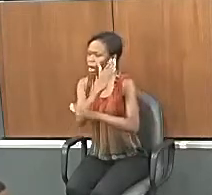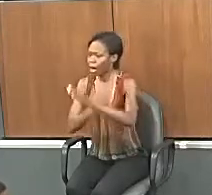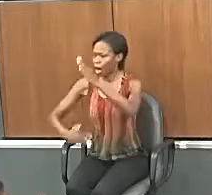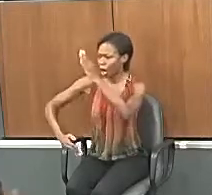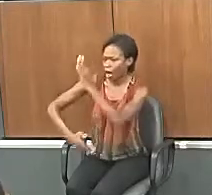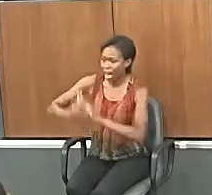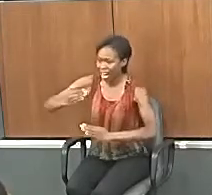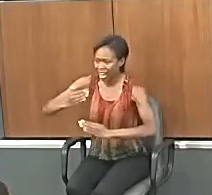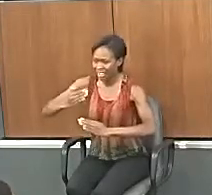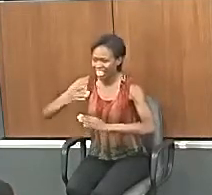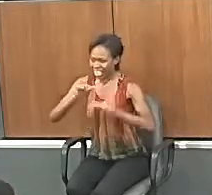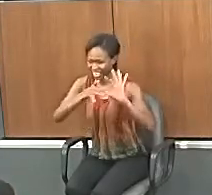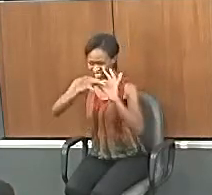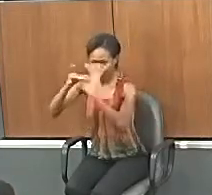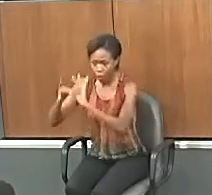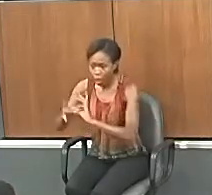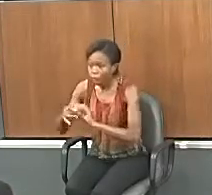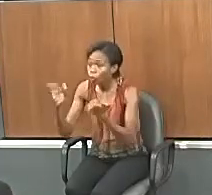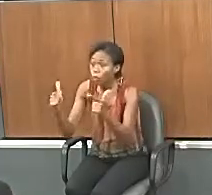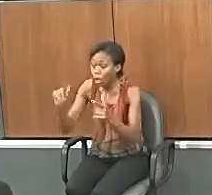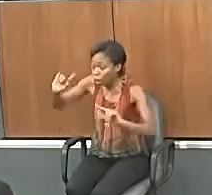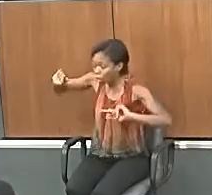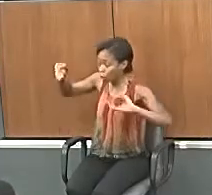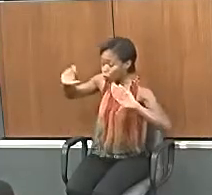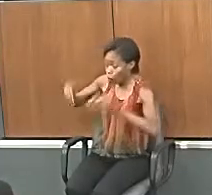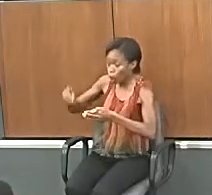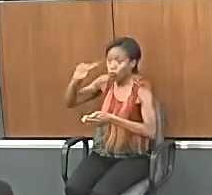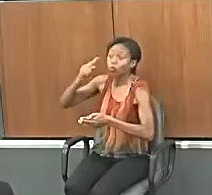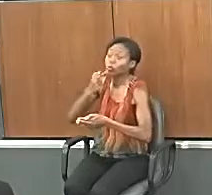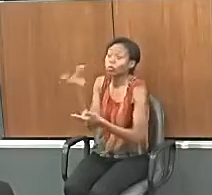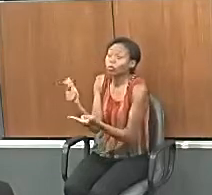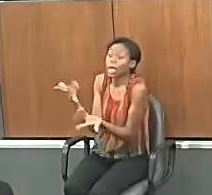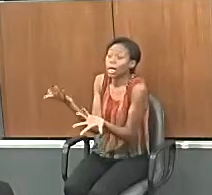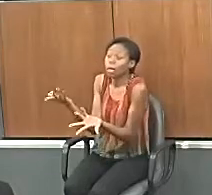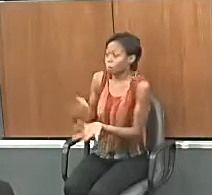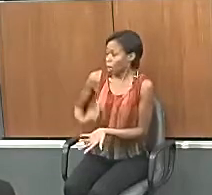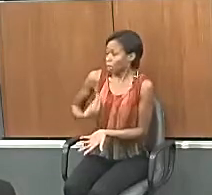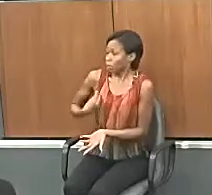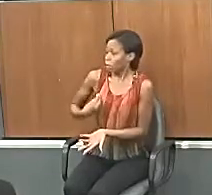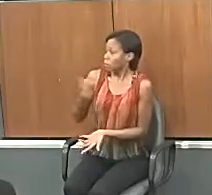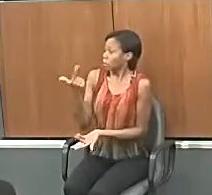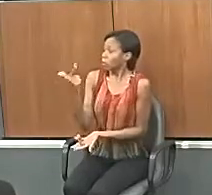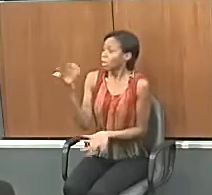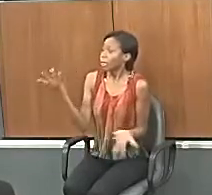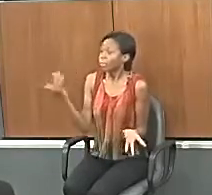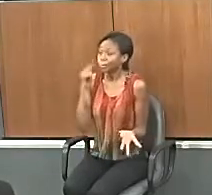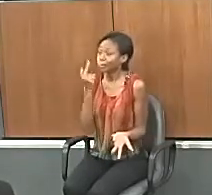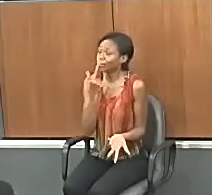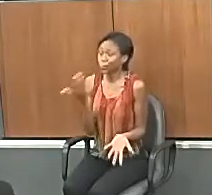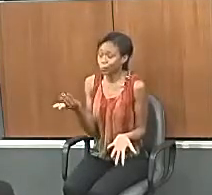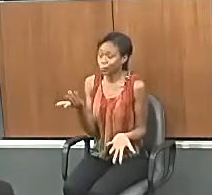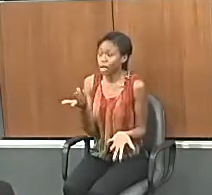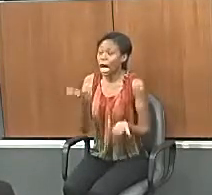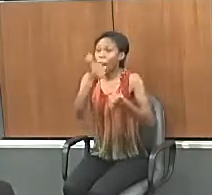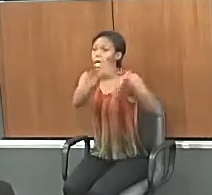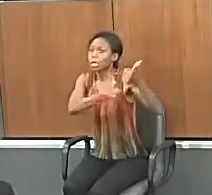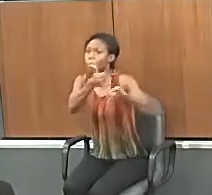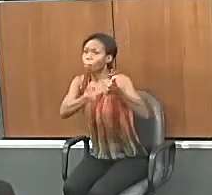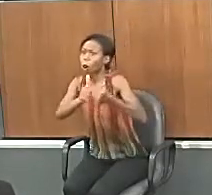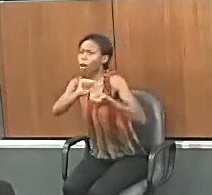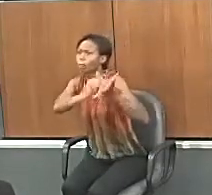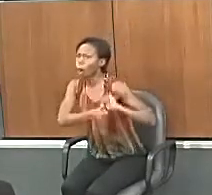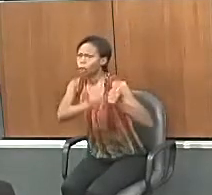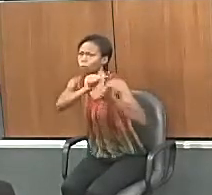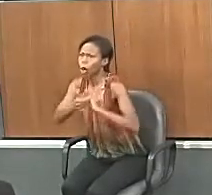modalidade para os surdos quando se trata de um esporte especializado é nas várias competições